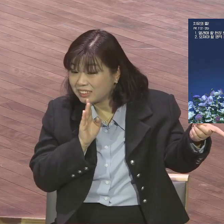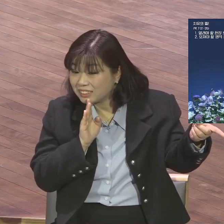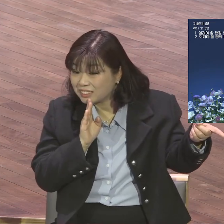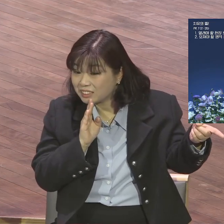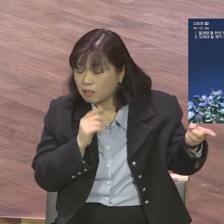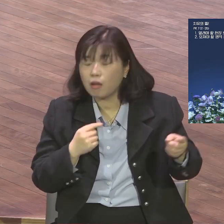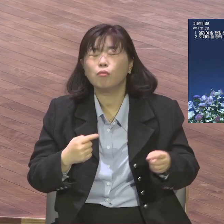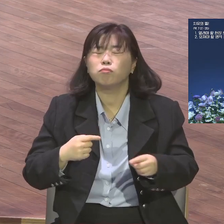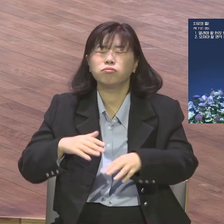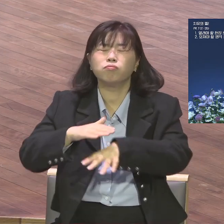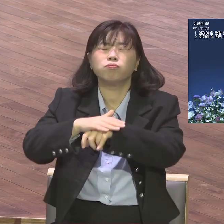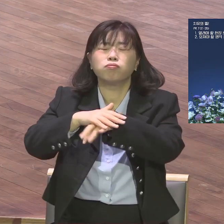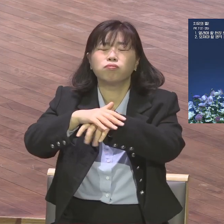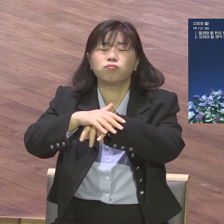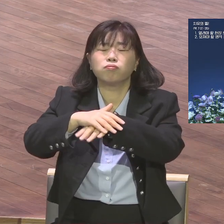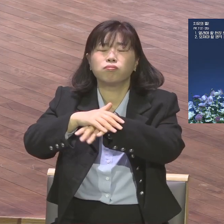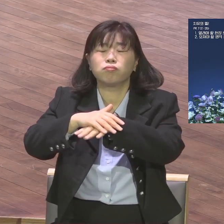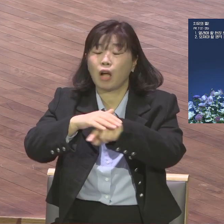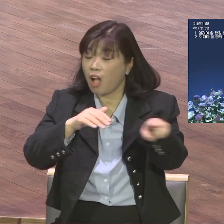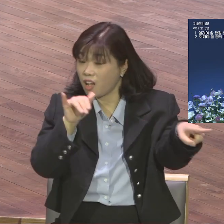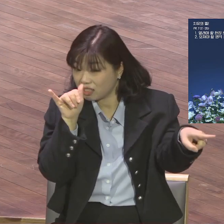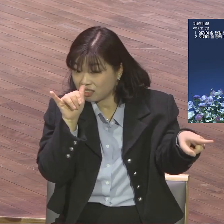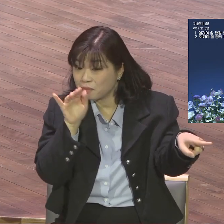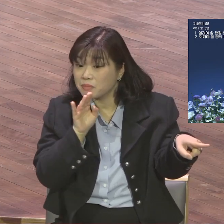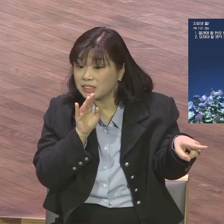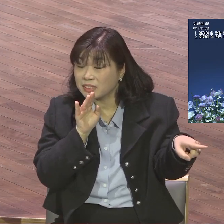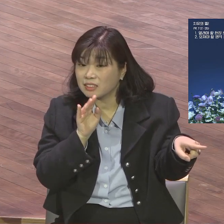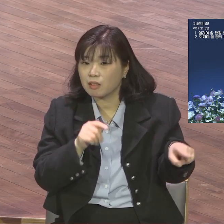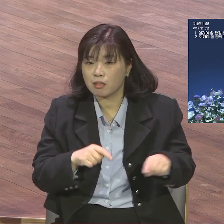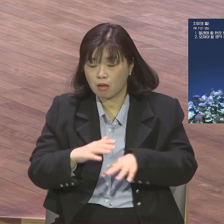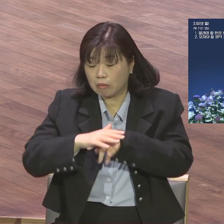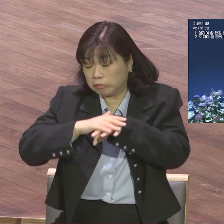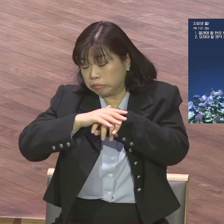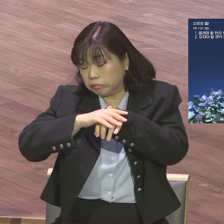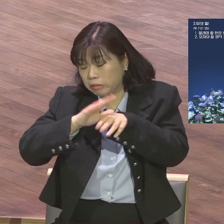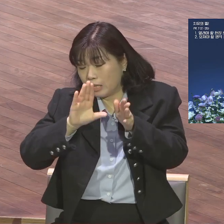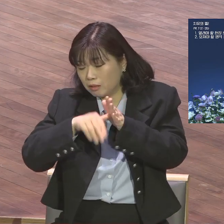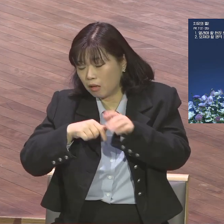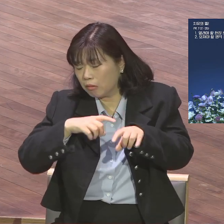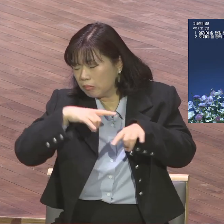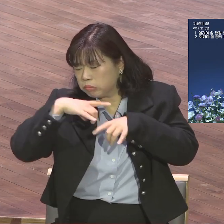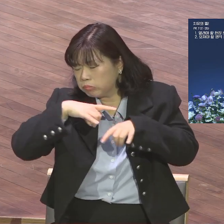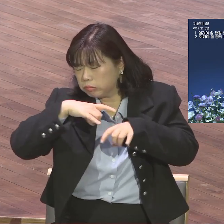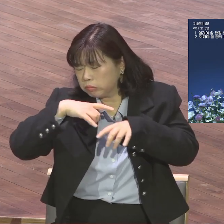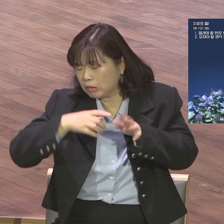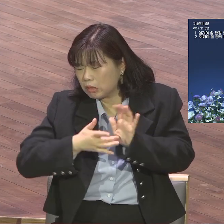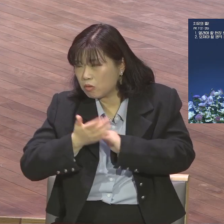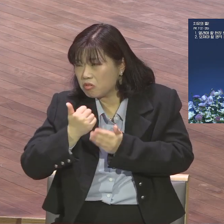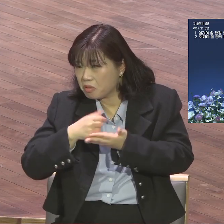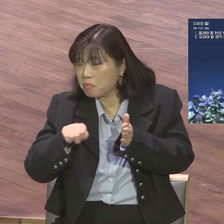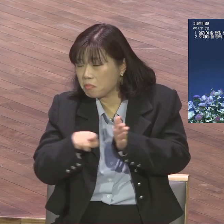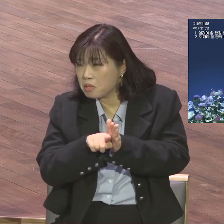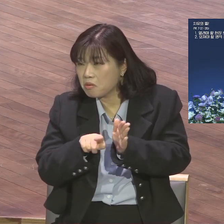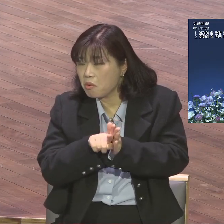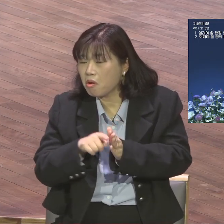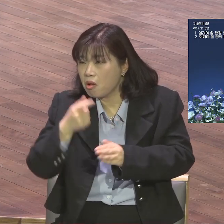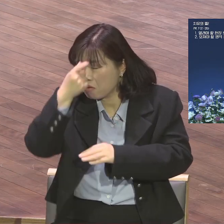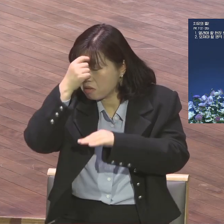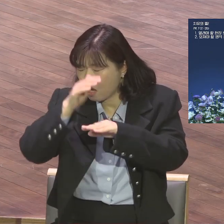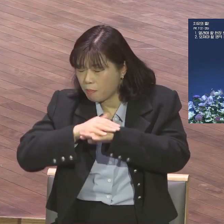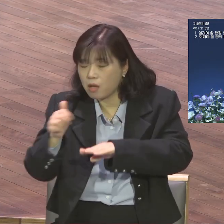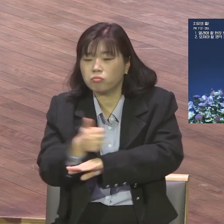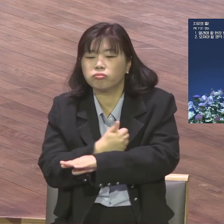손으로 잡고 해주면 이 사람 보지도 듣지도 못하지만 감각으로 지금 예수 영접하고 지금 그 20년